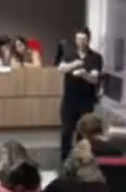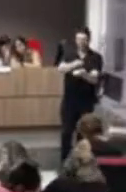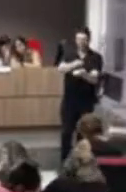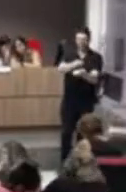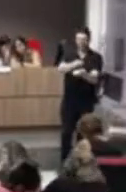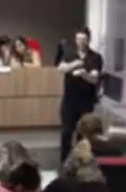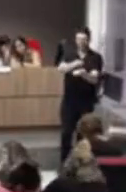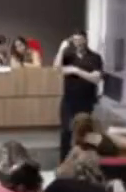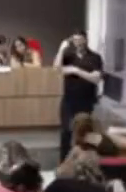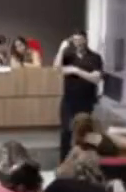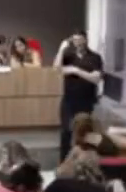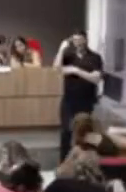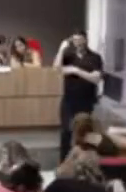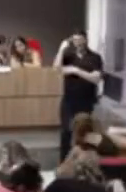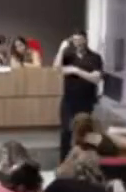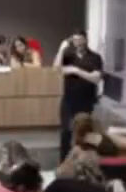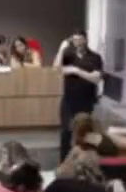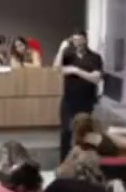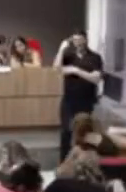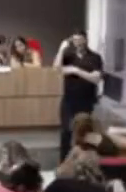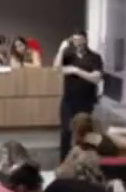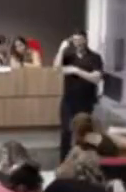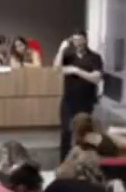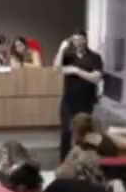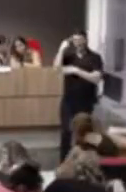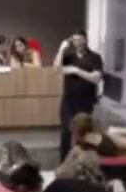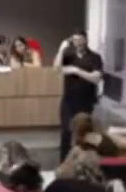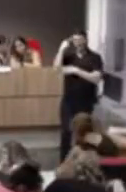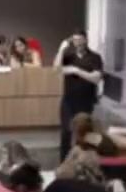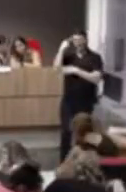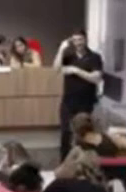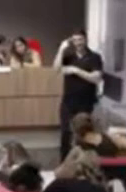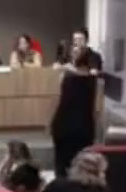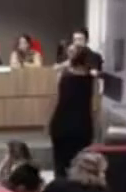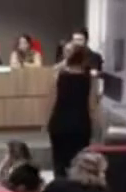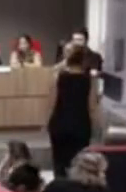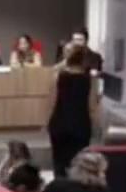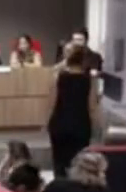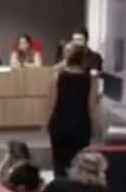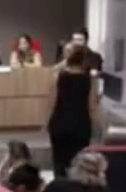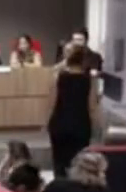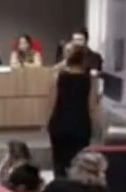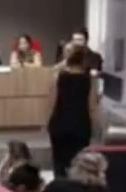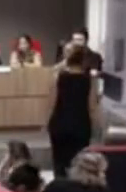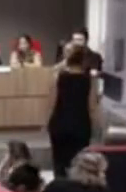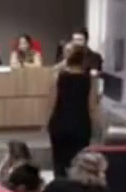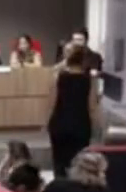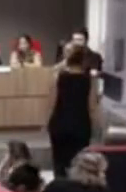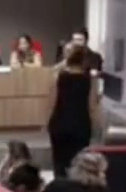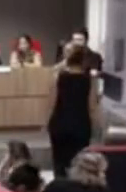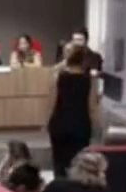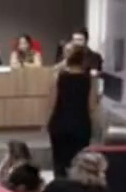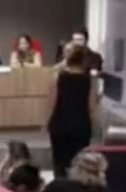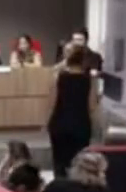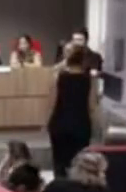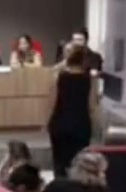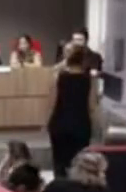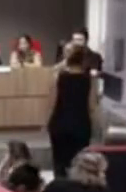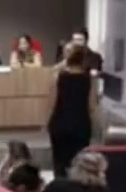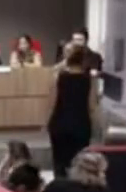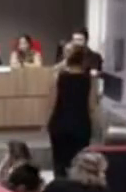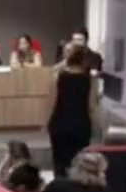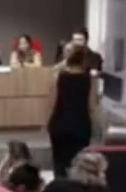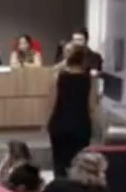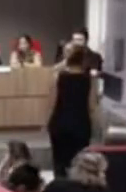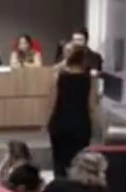premissa constitucional. Eu não sou obrigado a tratar da minha saúde. O Estado não pode me obrigar a tratar. Eu não devo ser obrigado a